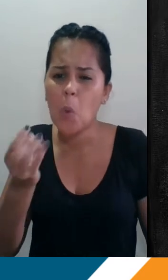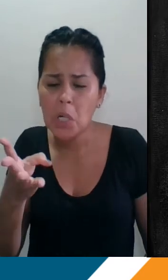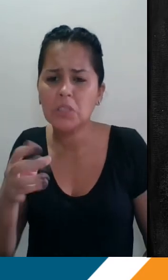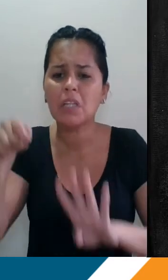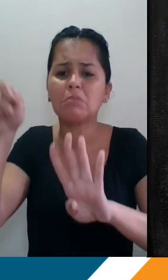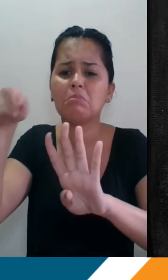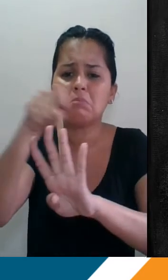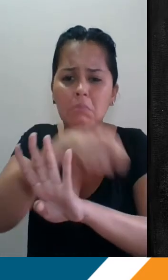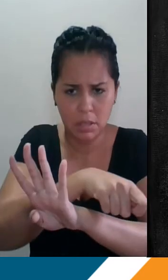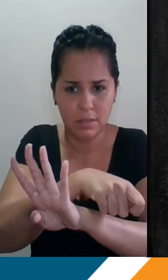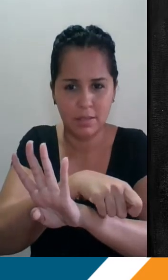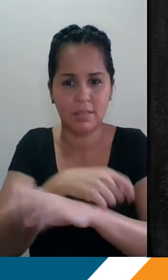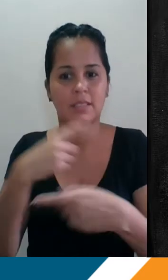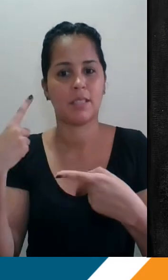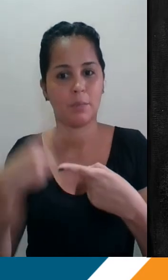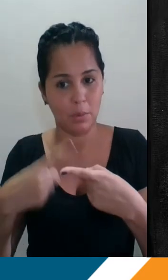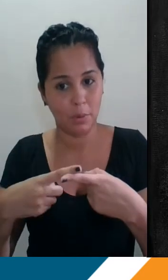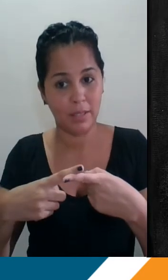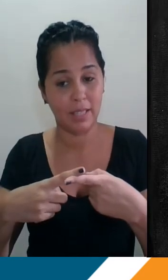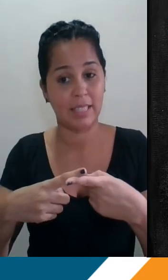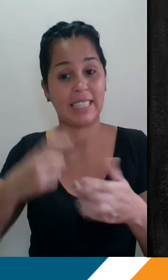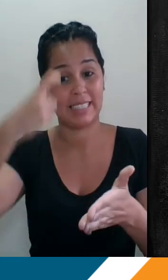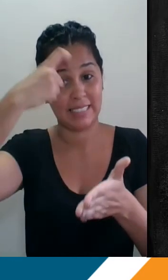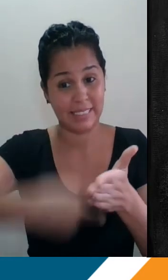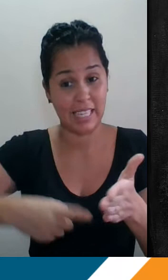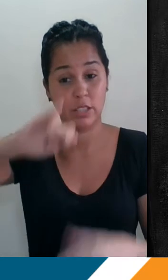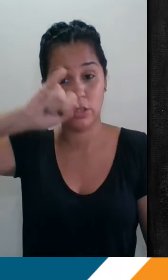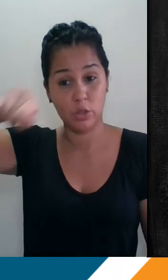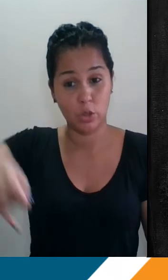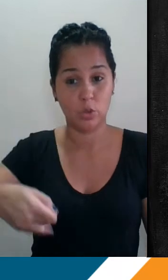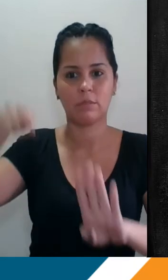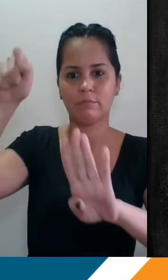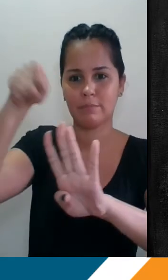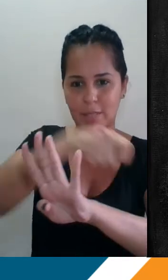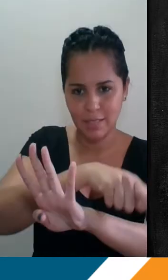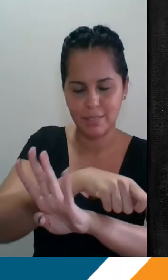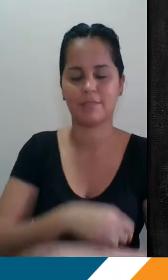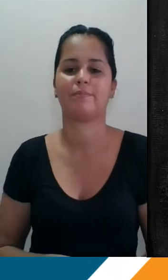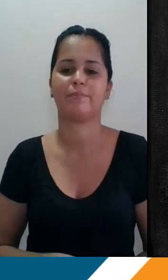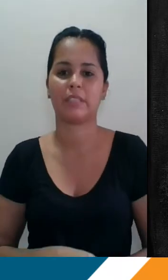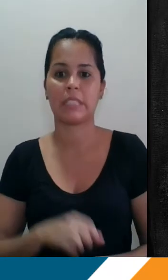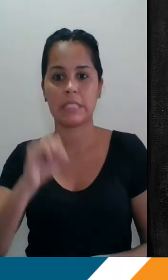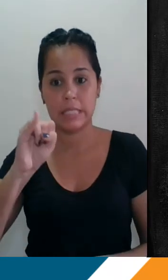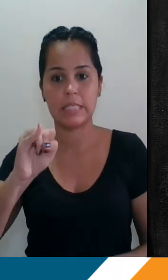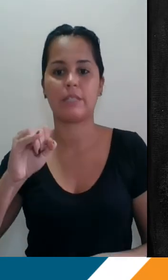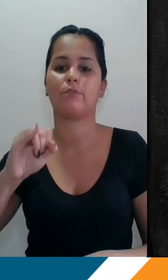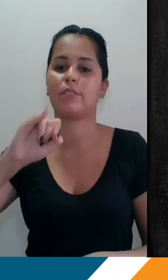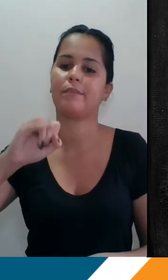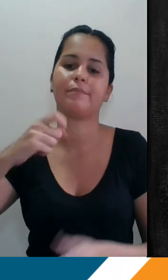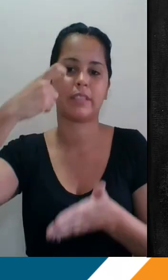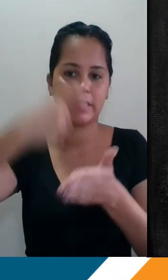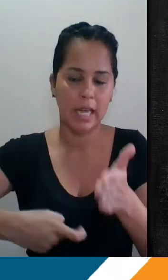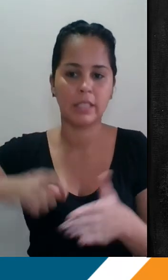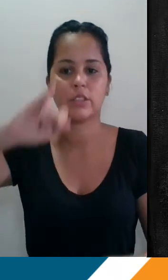tá? Lembrando que quando a gente está trabalhando com a taxa de juros ao mês, eu vou utilizar o N ao mês. Se eu tivesse uma taxa de juros ao ano, eu usaria o N